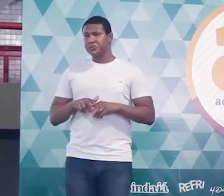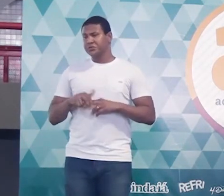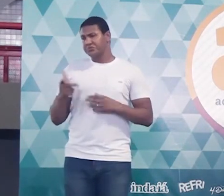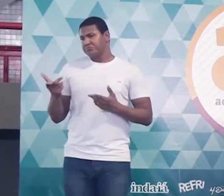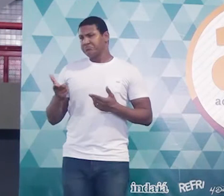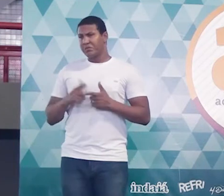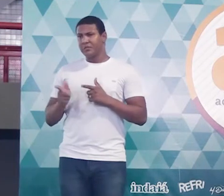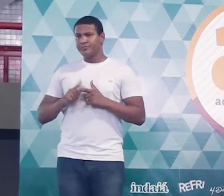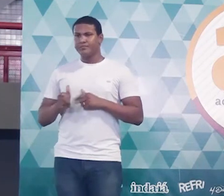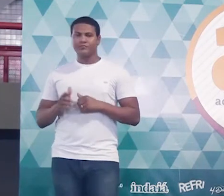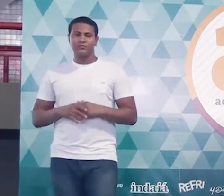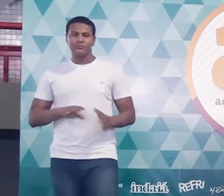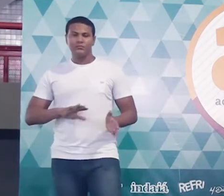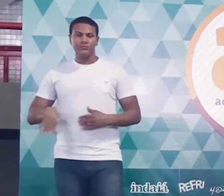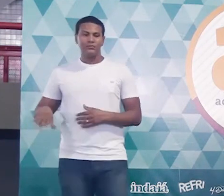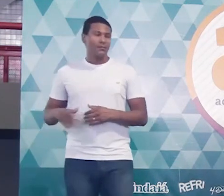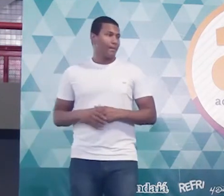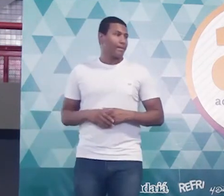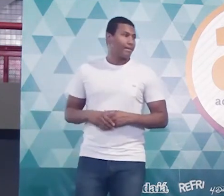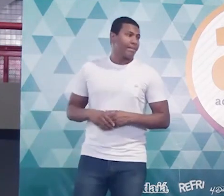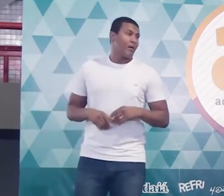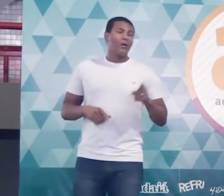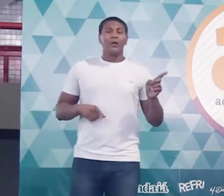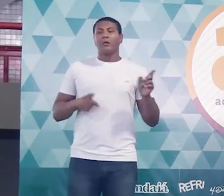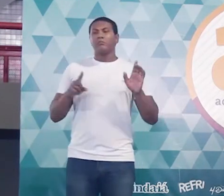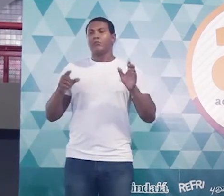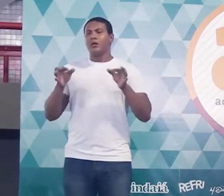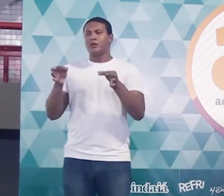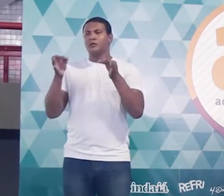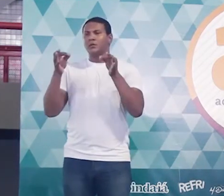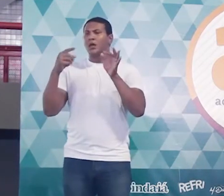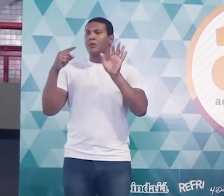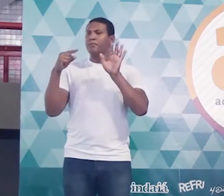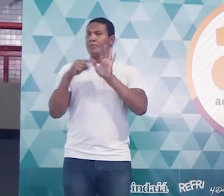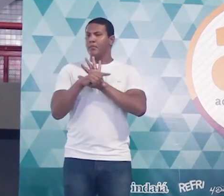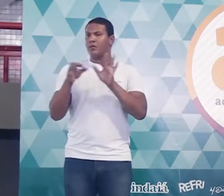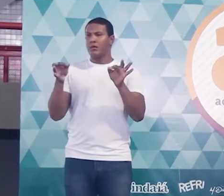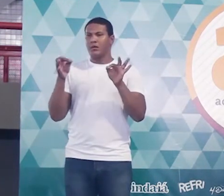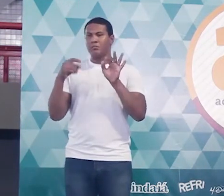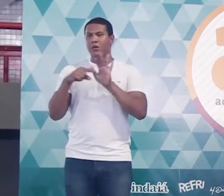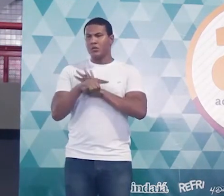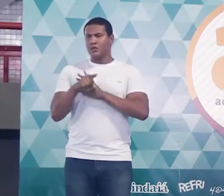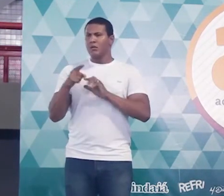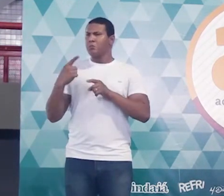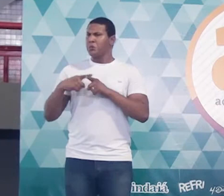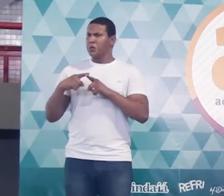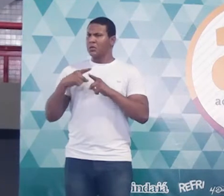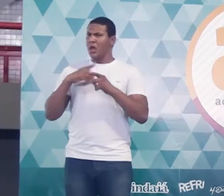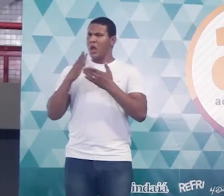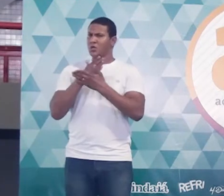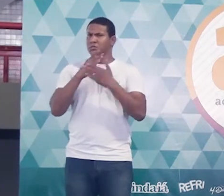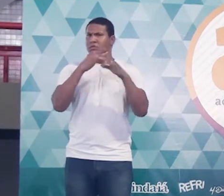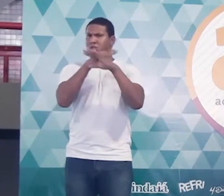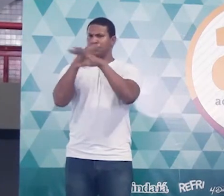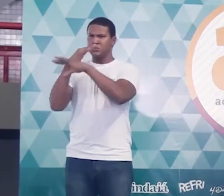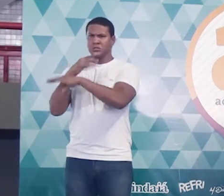Porque tem cidades que com poucos minutos de chuva, como São Paulo, como você disse, fica extremamente inundado. Primeiro, São